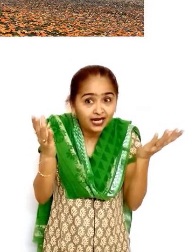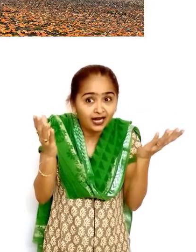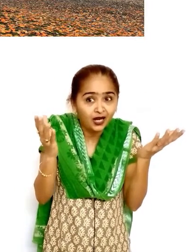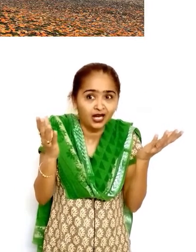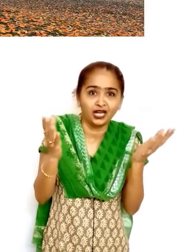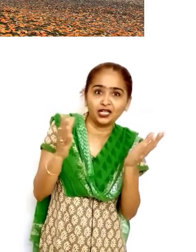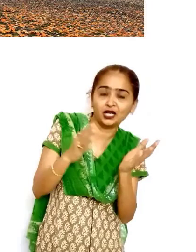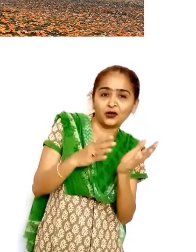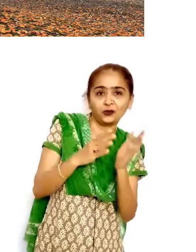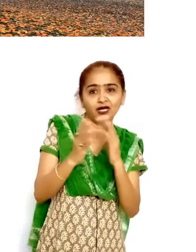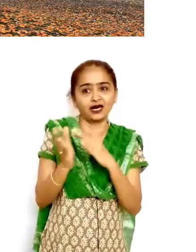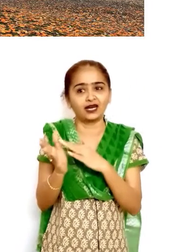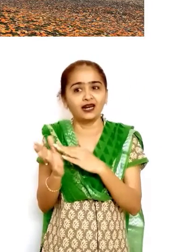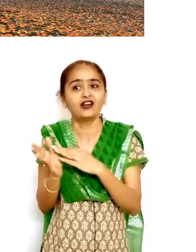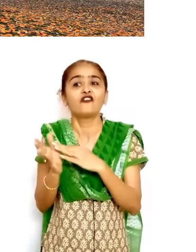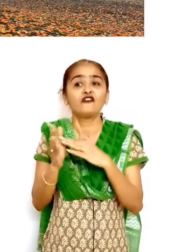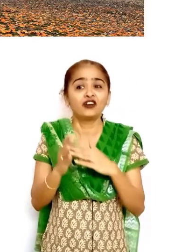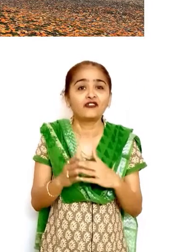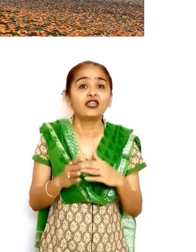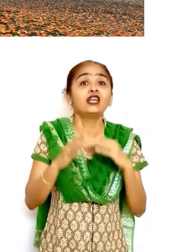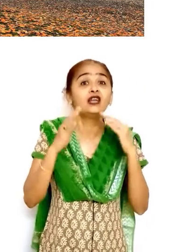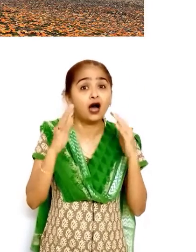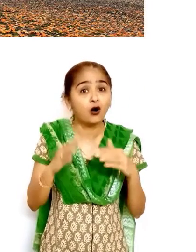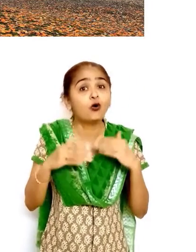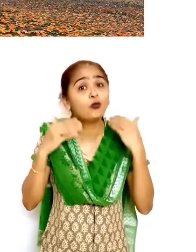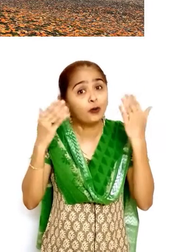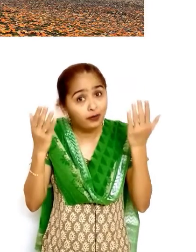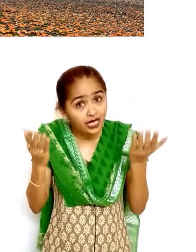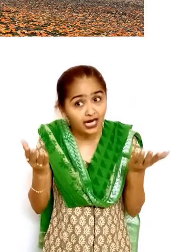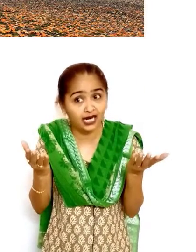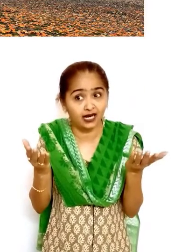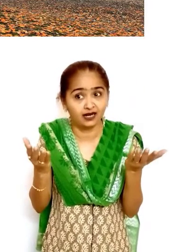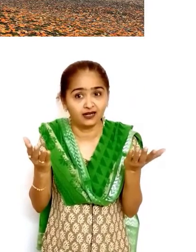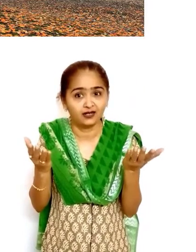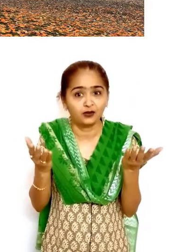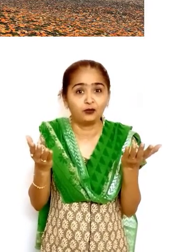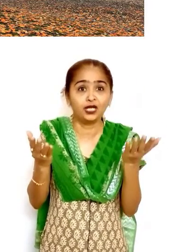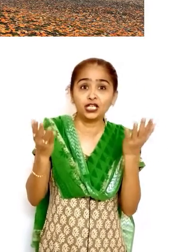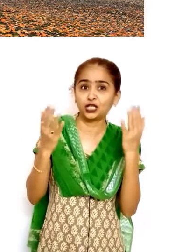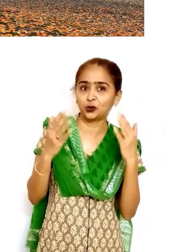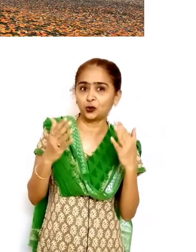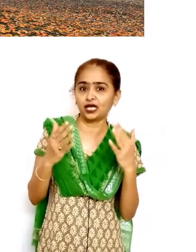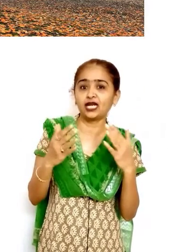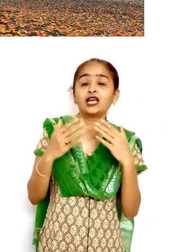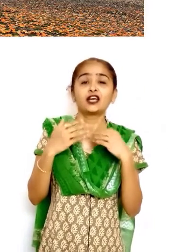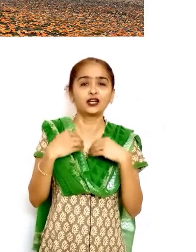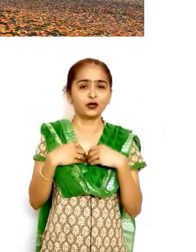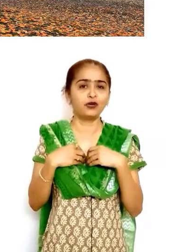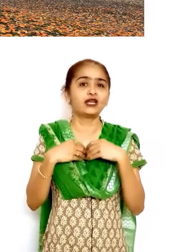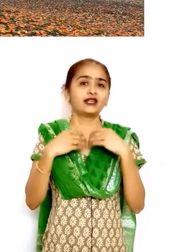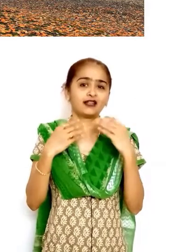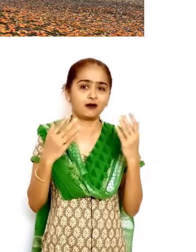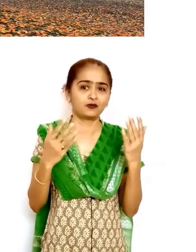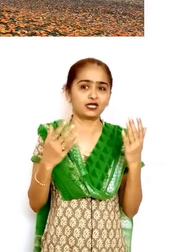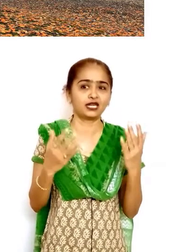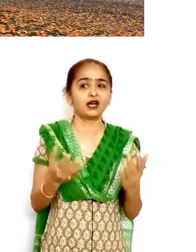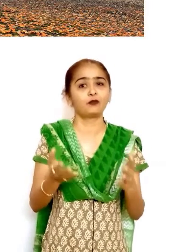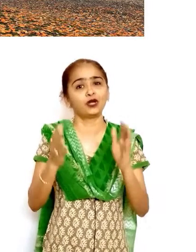हैं। इधर उधर फिरते लाखों पपीहे भीगते हुए गर्मी के ताप से अपने आप